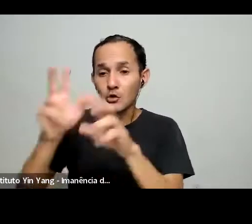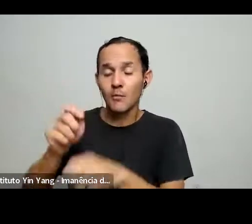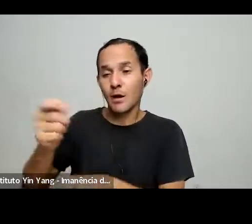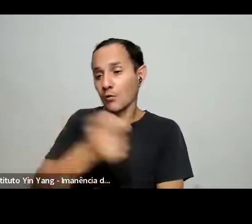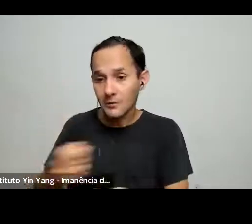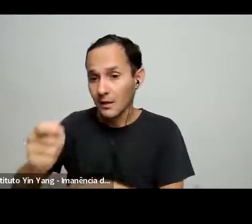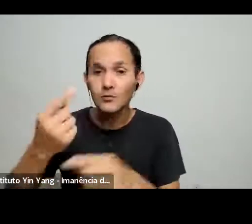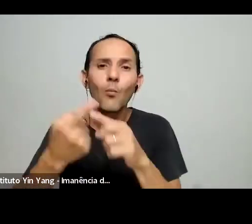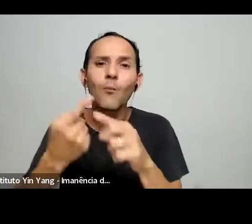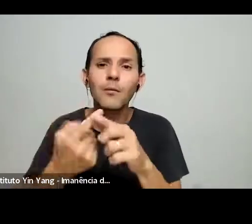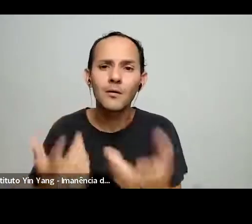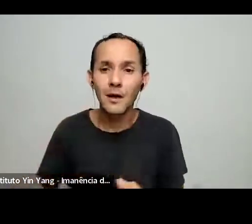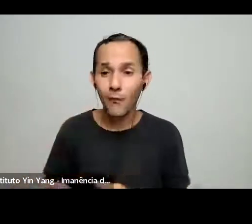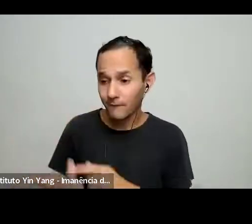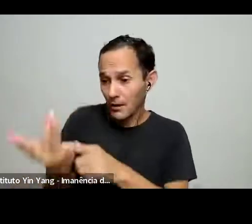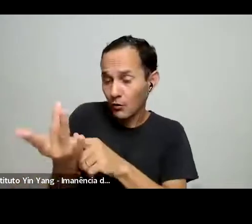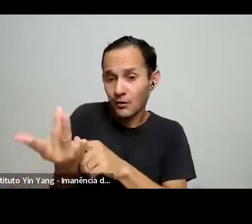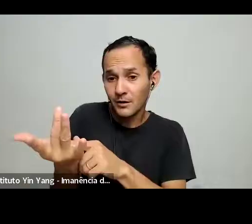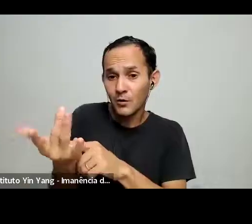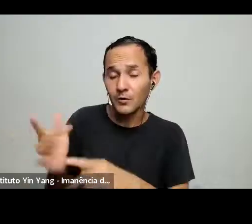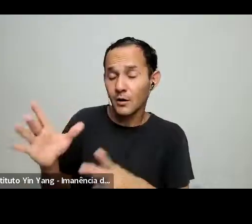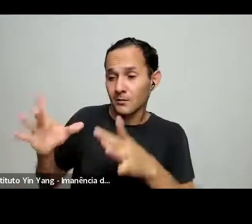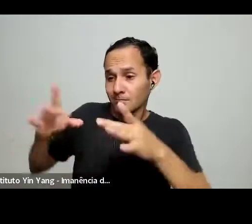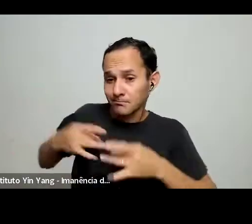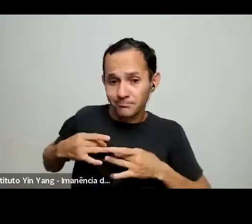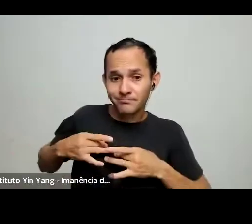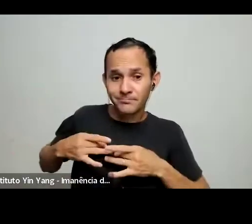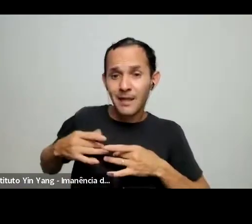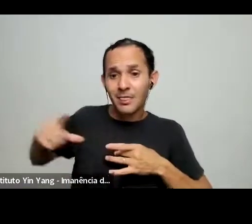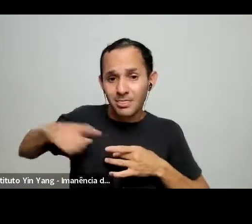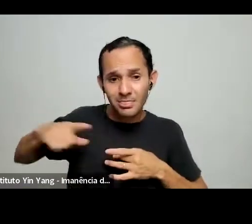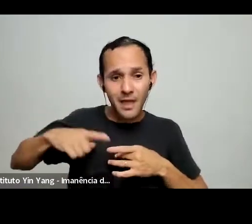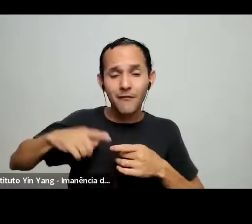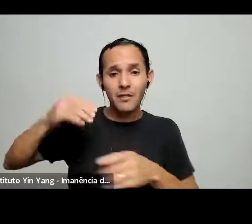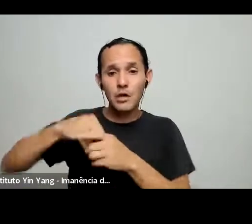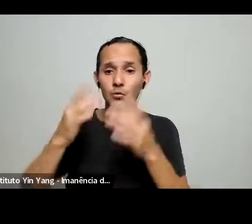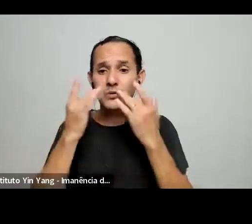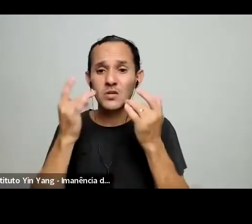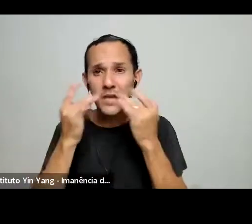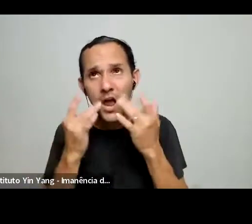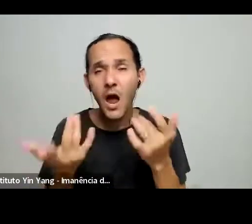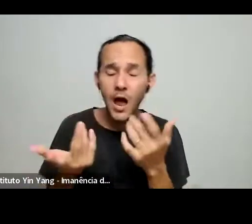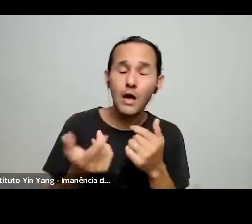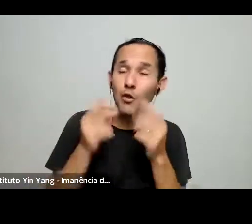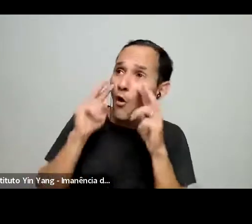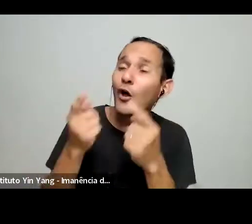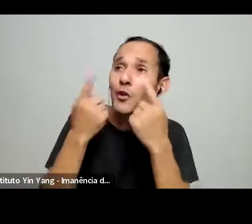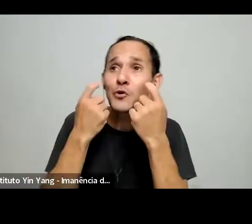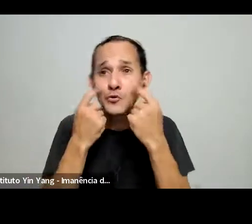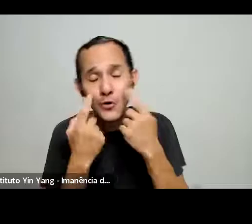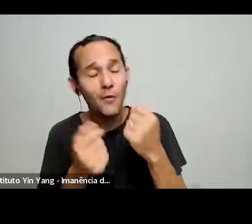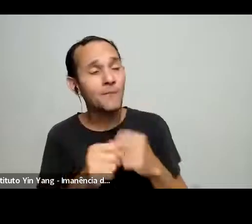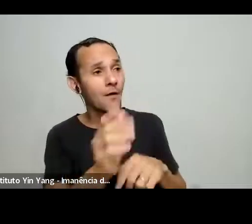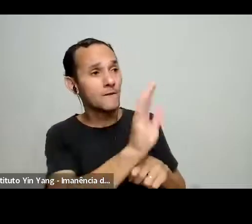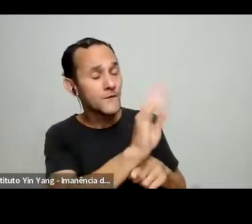familiar. Por quê? Porque o fenômeno da representação sempre existiu no teatro. Eu olho uma peça, eu choro, né? Eu vejo um filme,